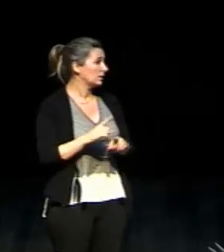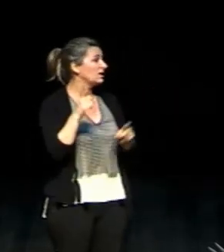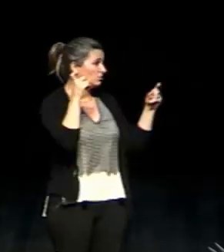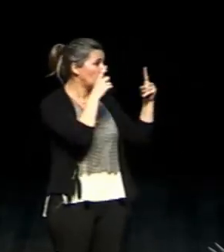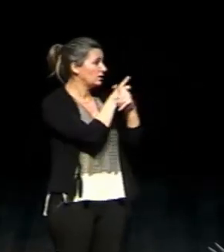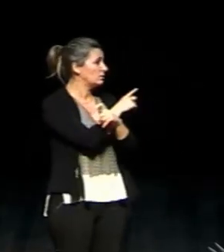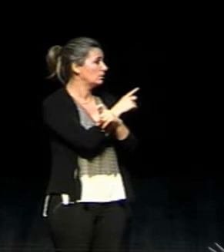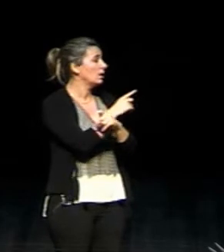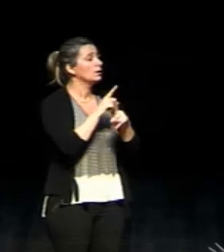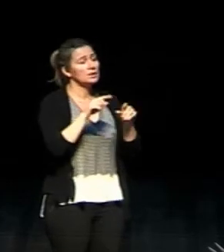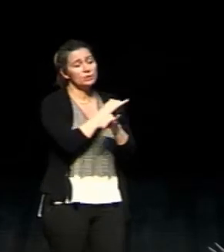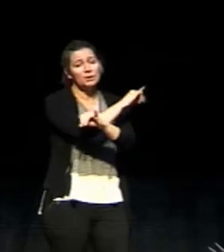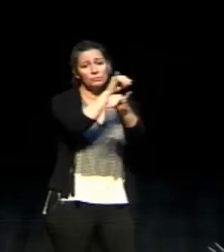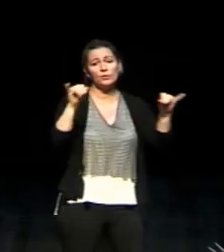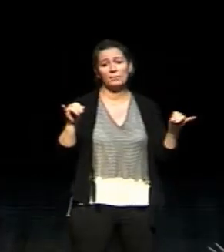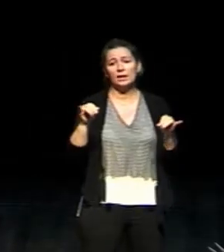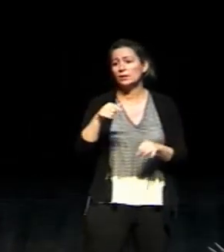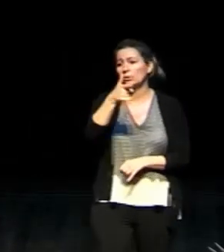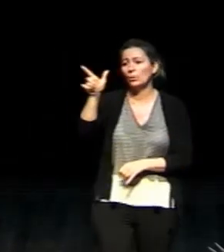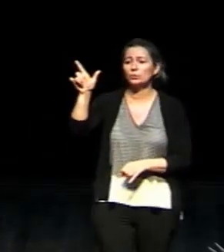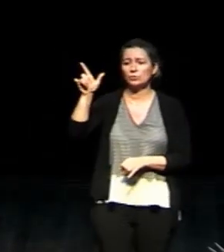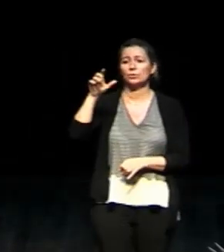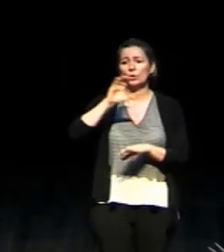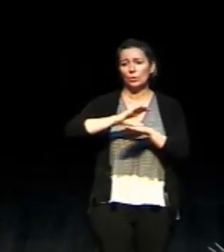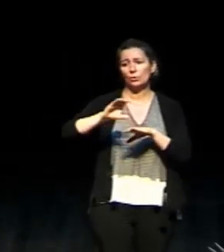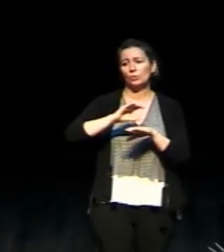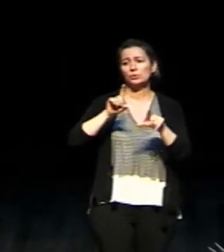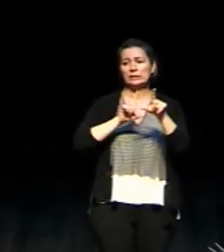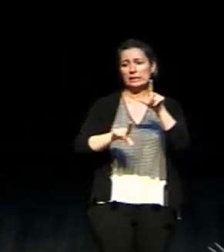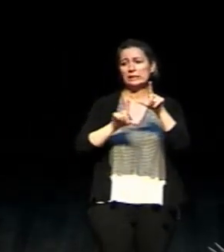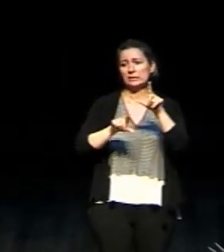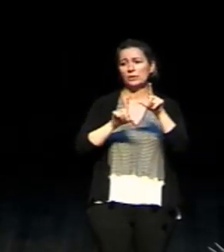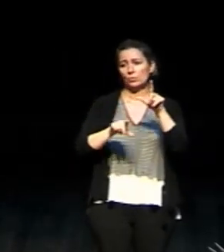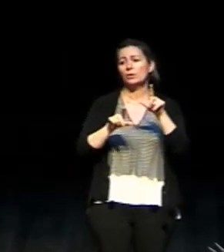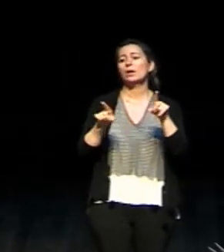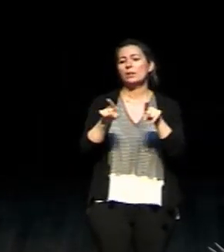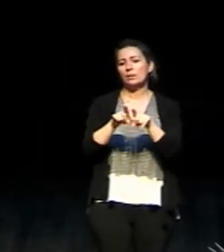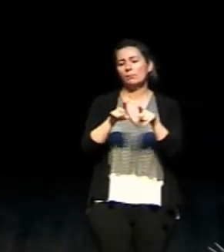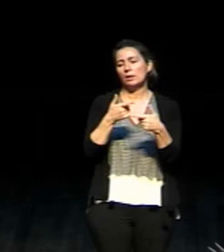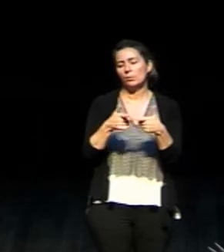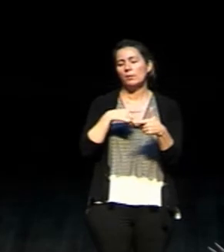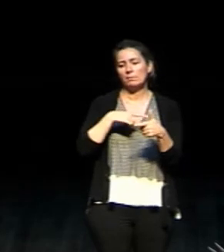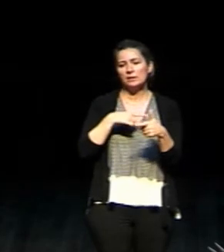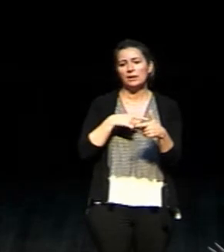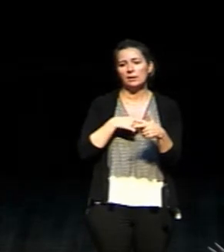que é muito importante, ainda diante dessas dificuldades, que esses alunos tenham mais contato. E também a